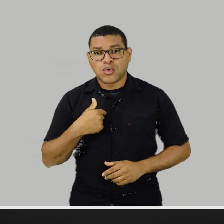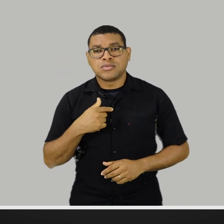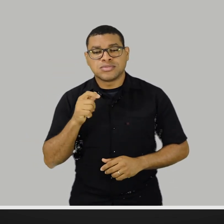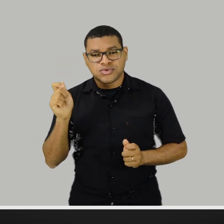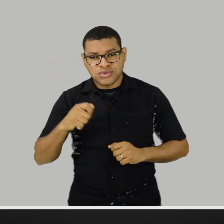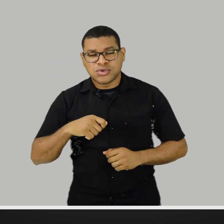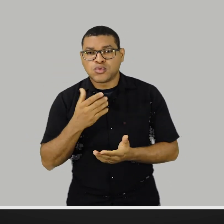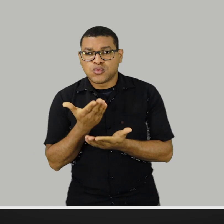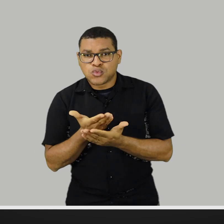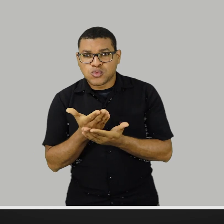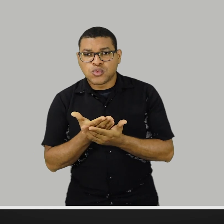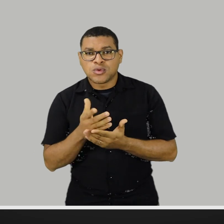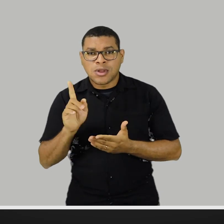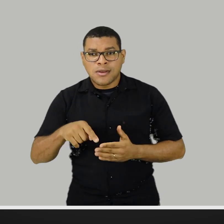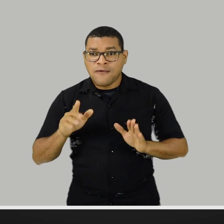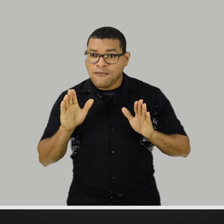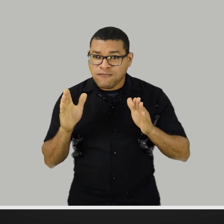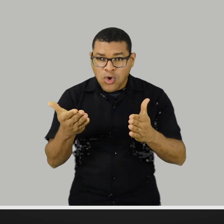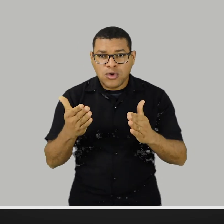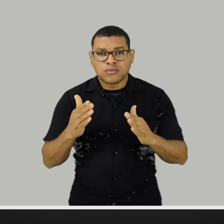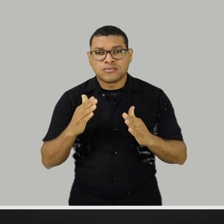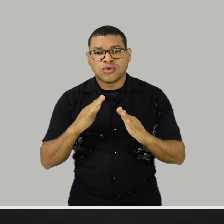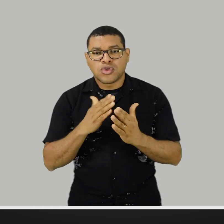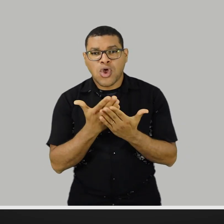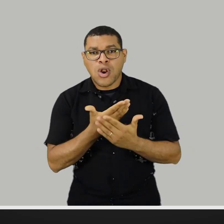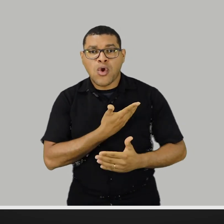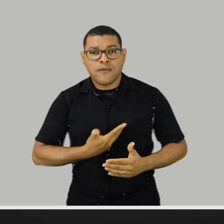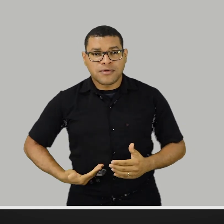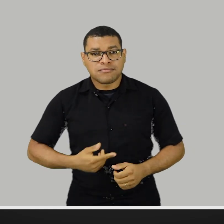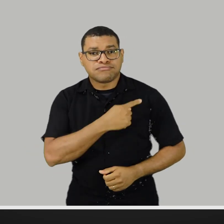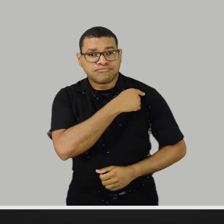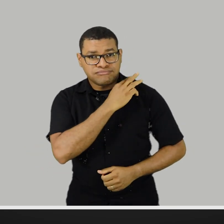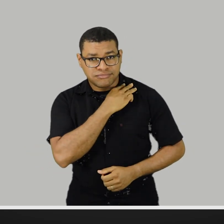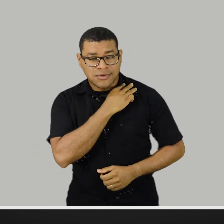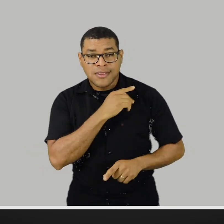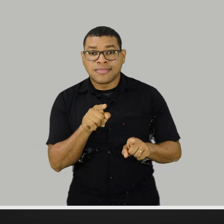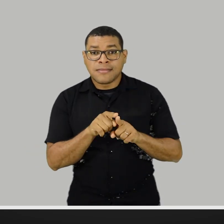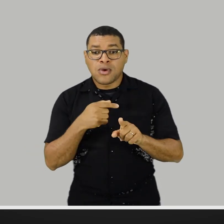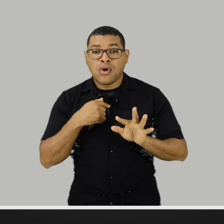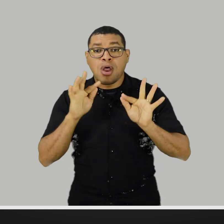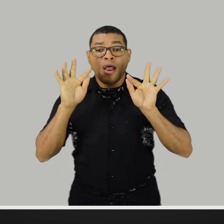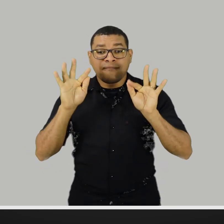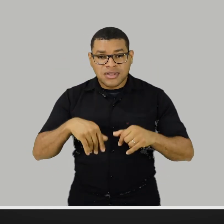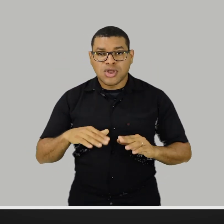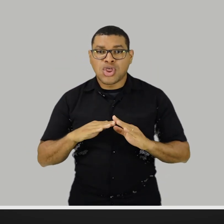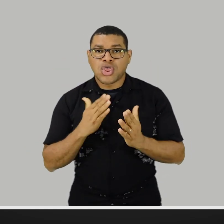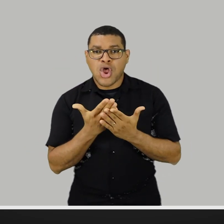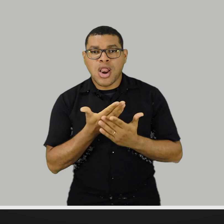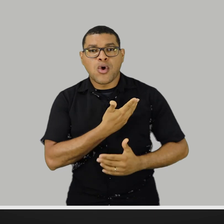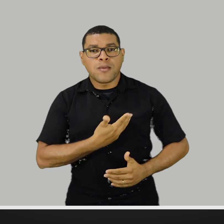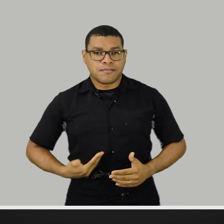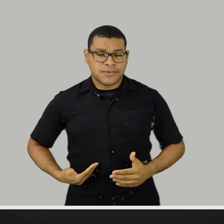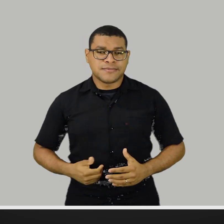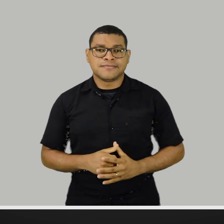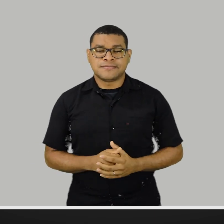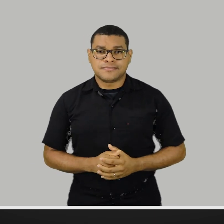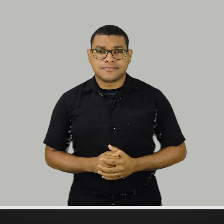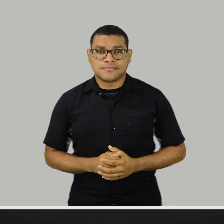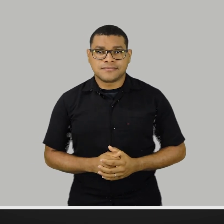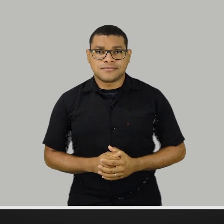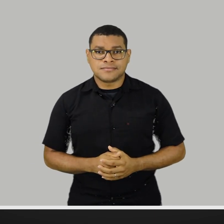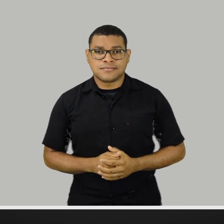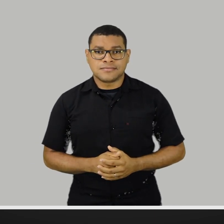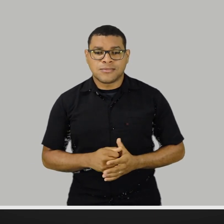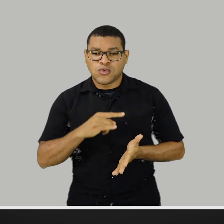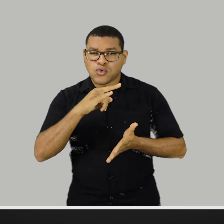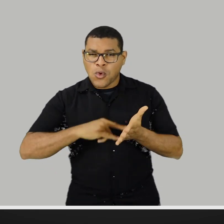exclusivamente em escola pública B conclusão do ensino médio em escola pública documentos para análise